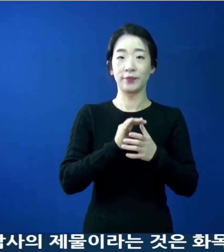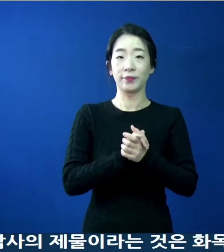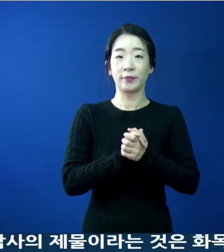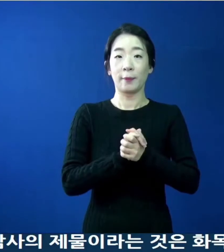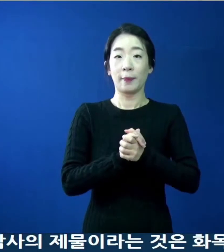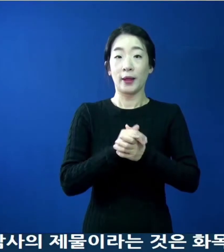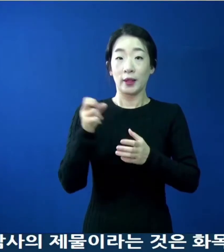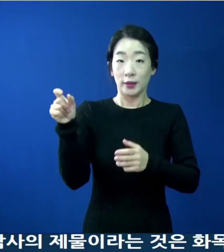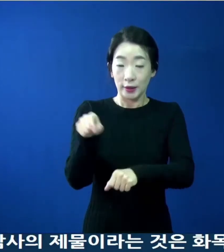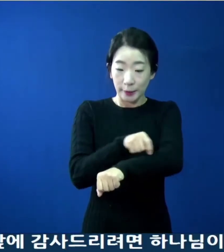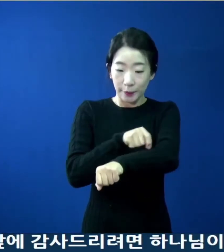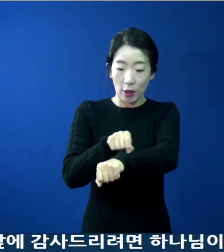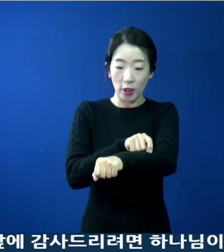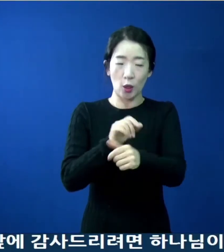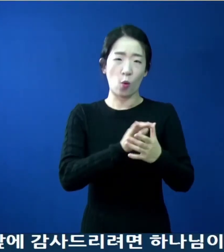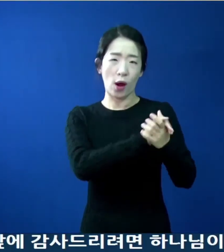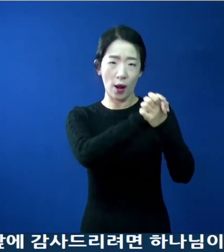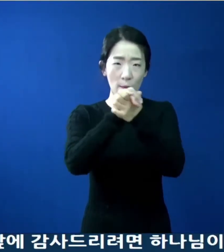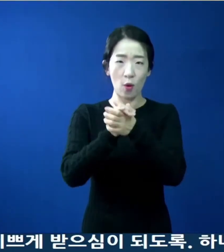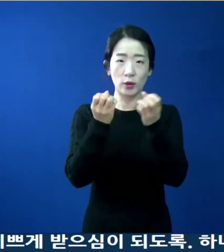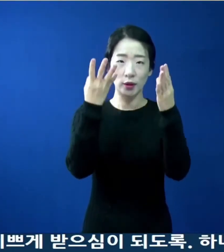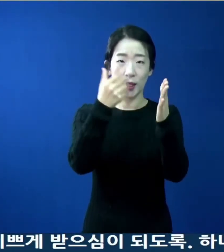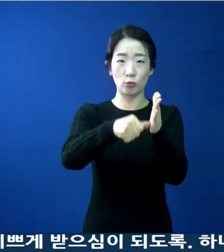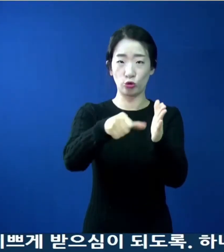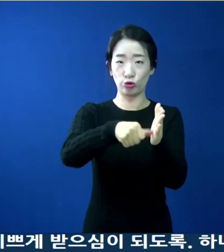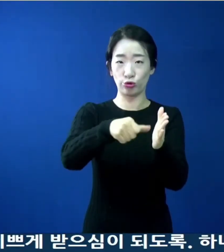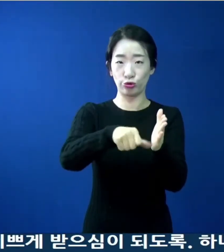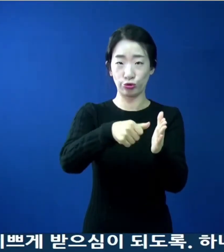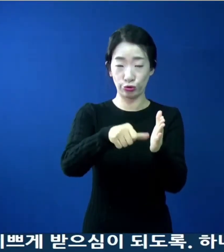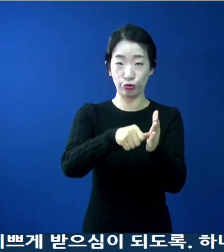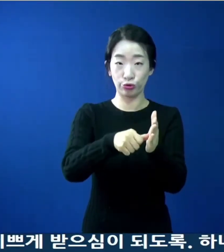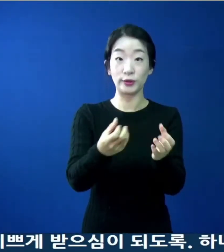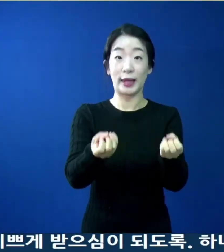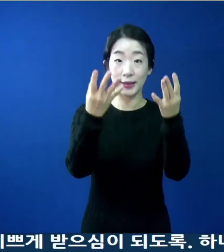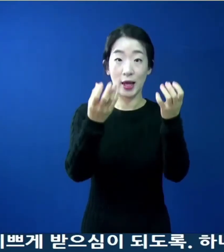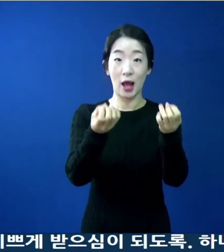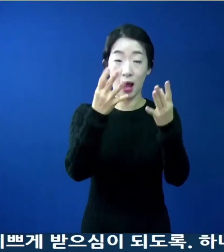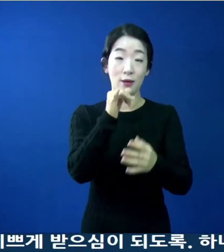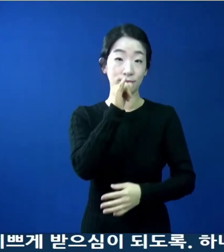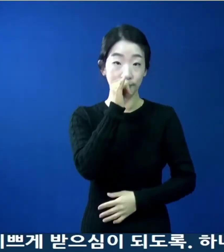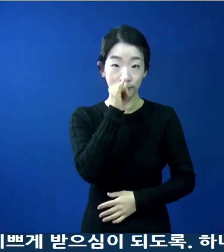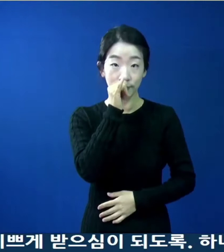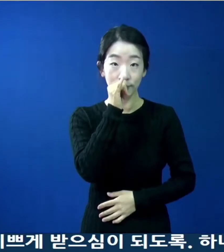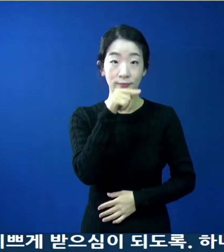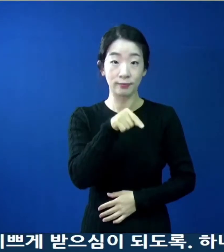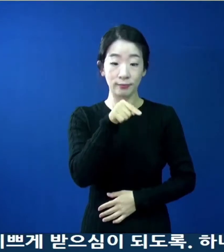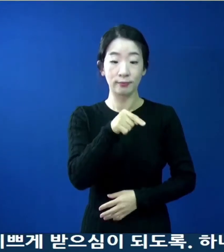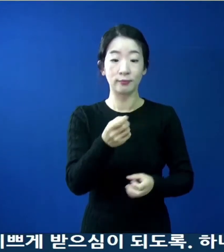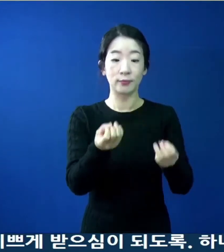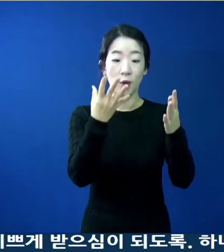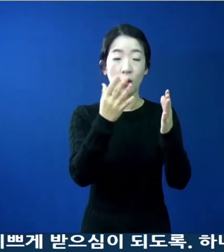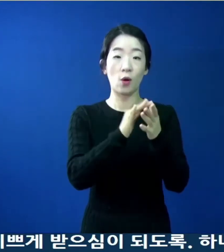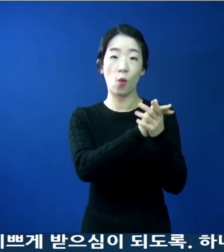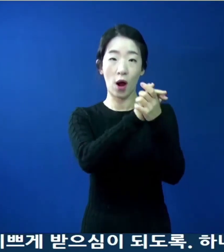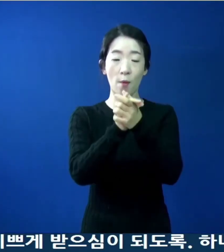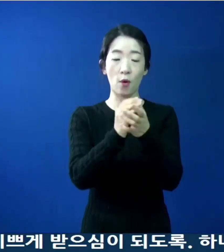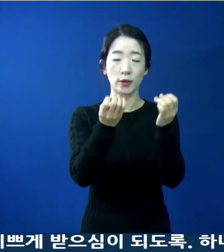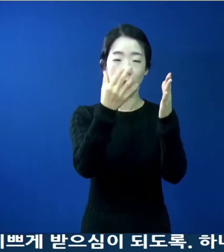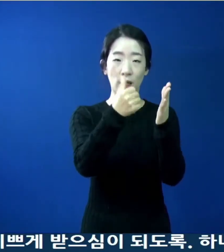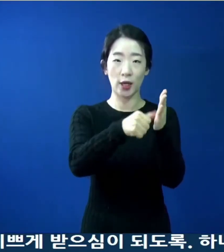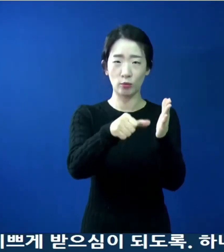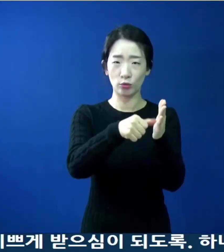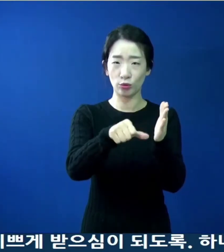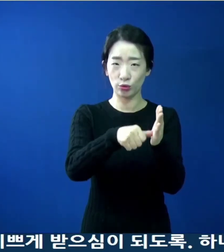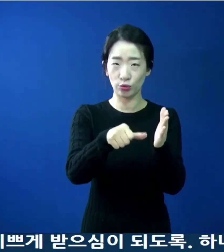화목제물은 특별히 이웃을 생각하는 제사였지 않습니까? 우리가 그날 화목제물로 드린 이